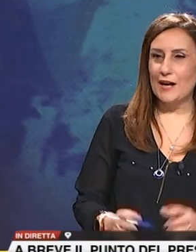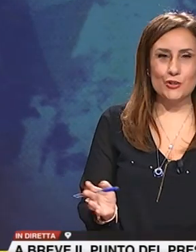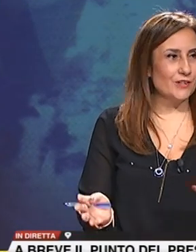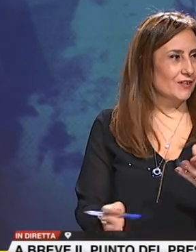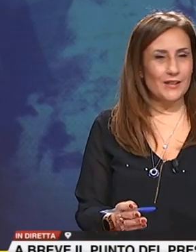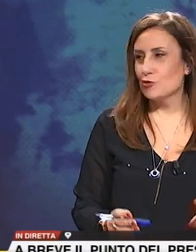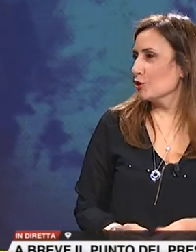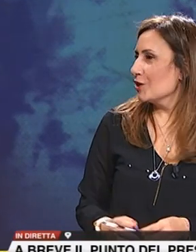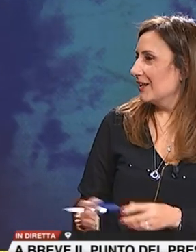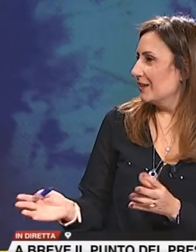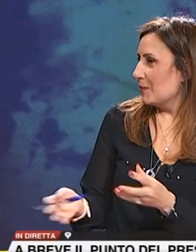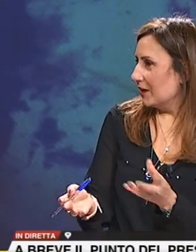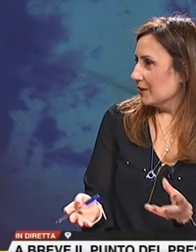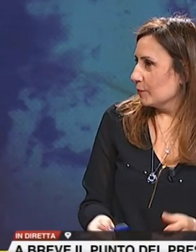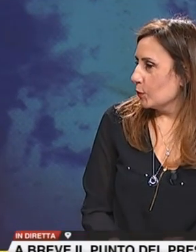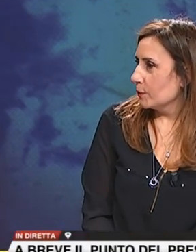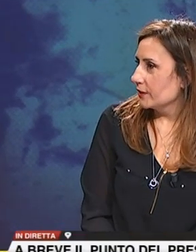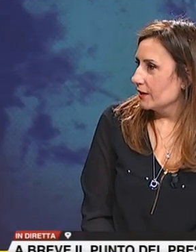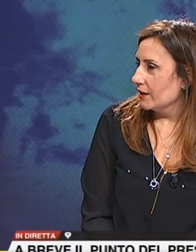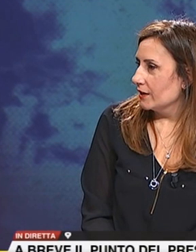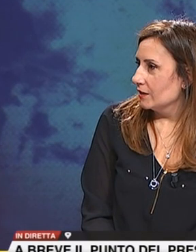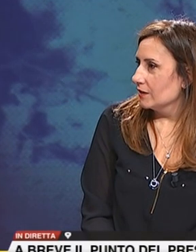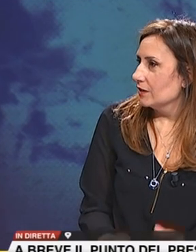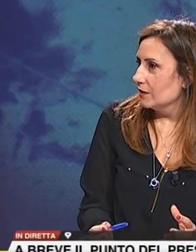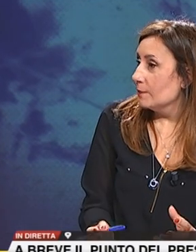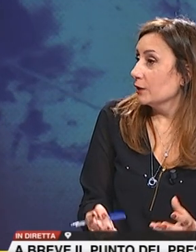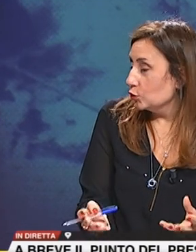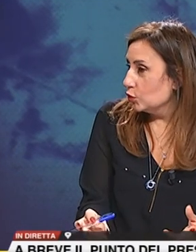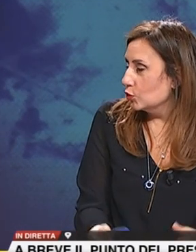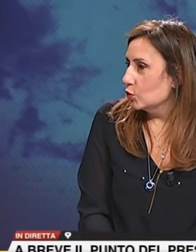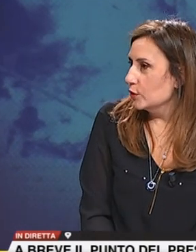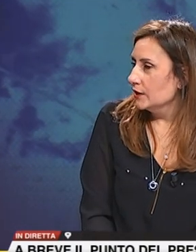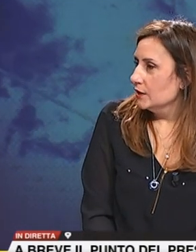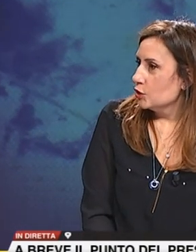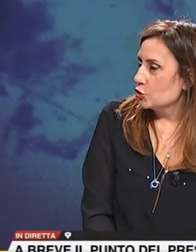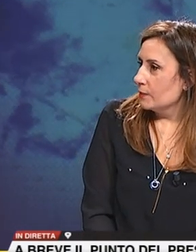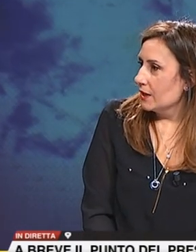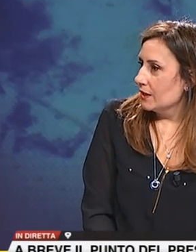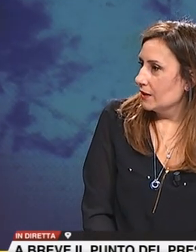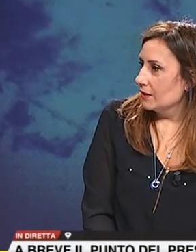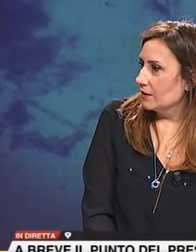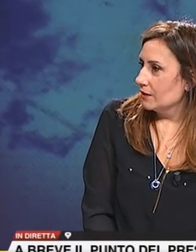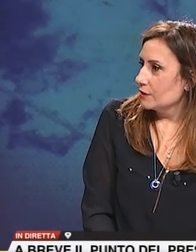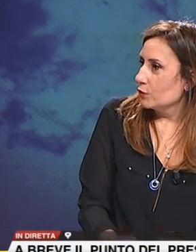le fasce arancioni gialle, ma proprio perché è il metodo con cui insomma